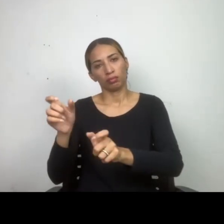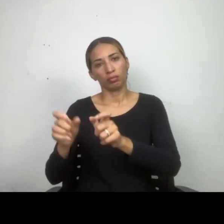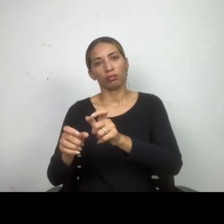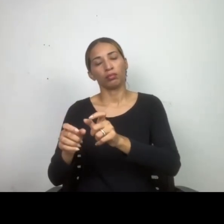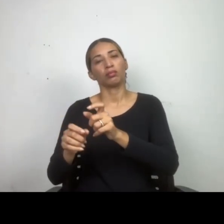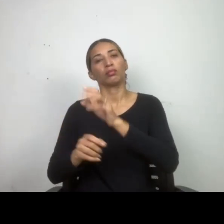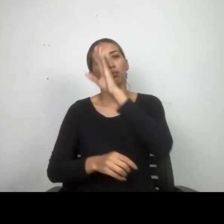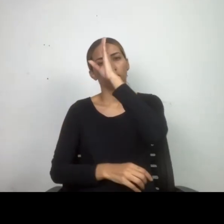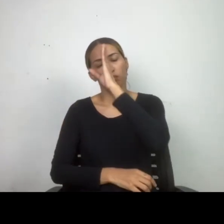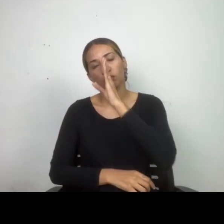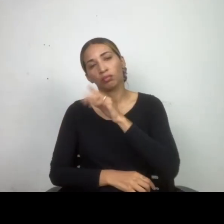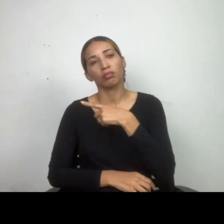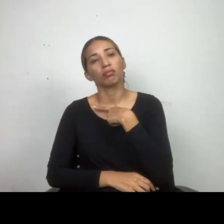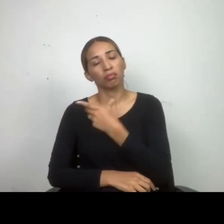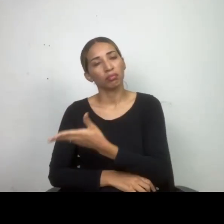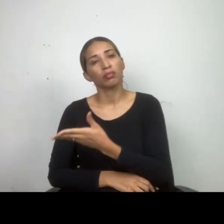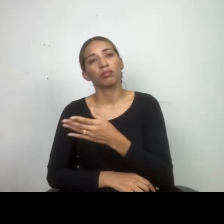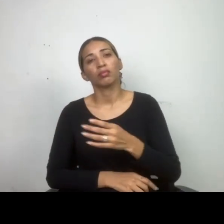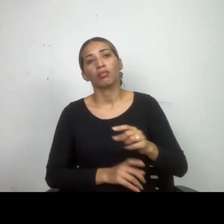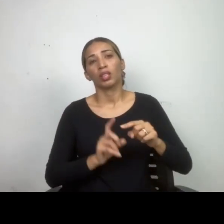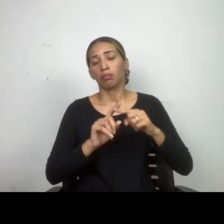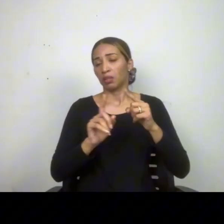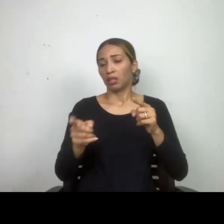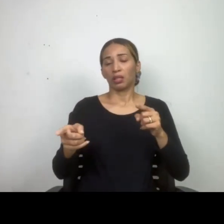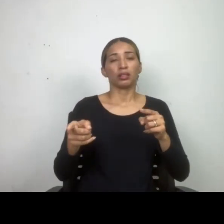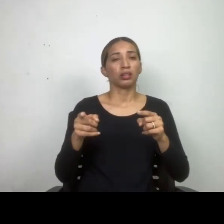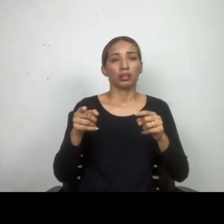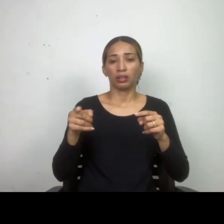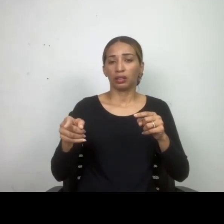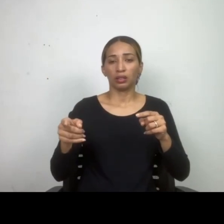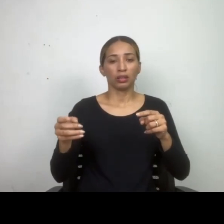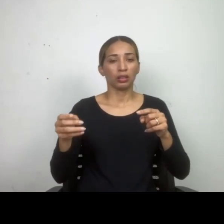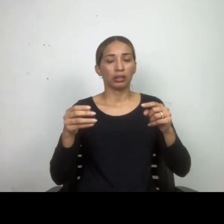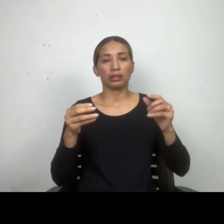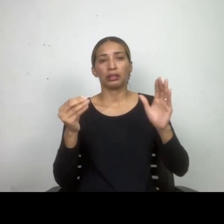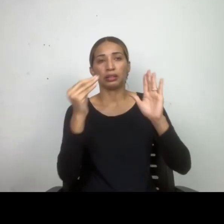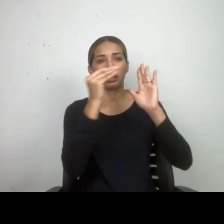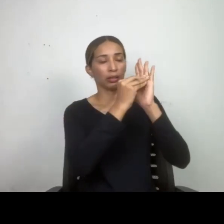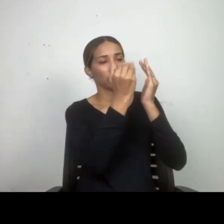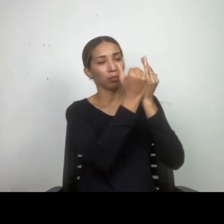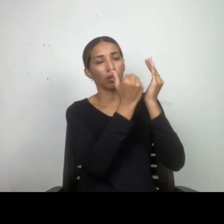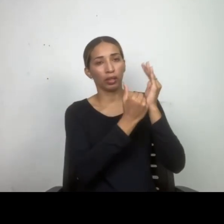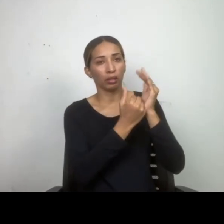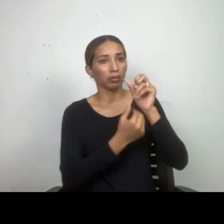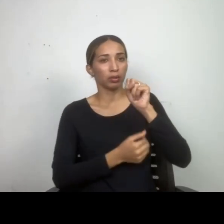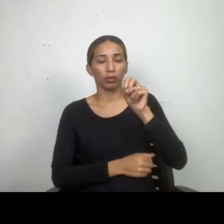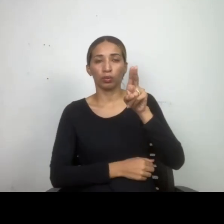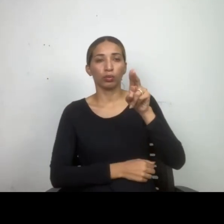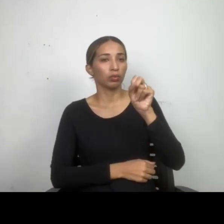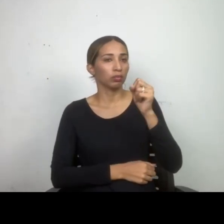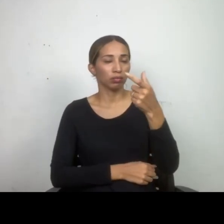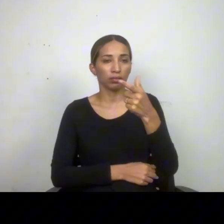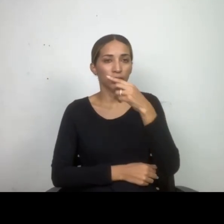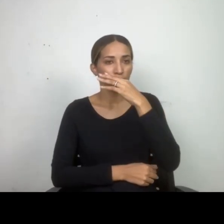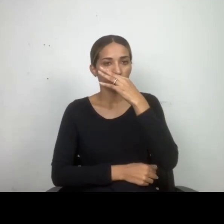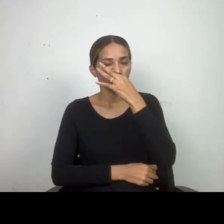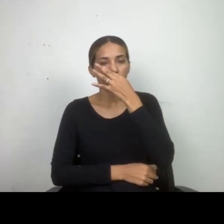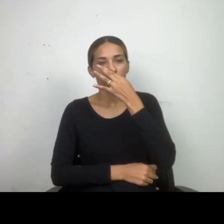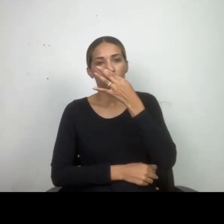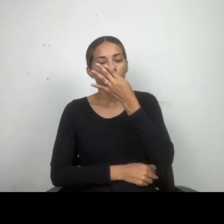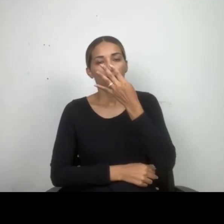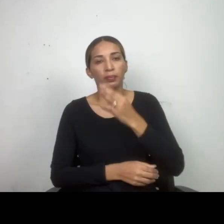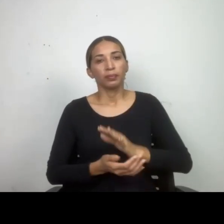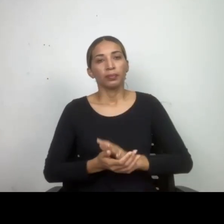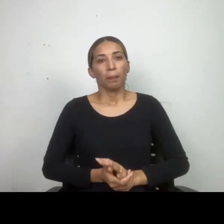psicoativas. Ótimo, obrigada, Cresce. Bom, e aí vamos vir, né, assim,